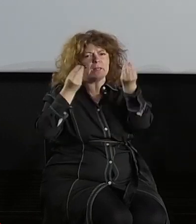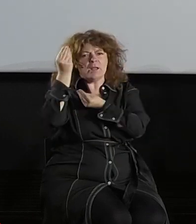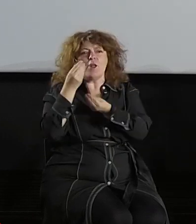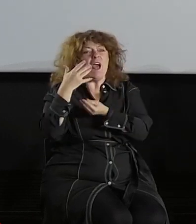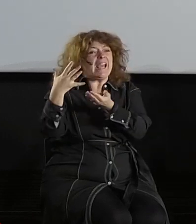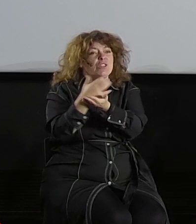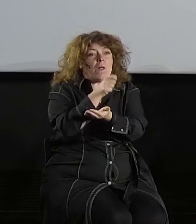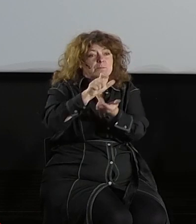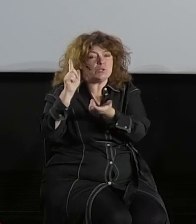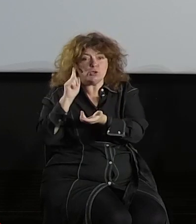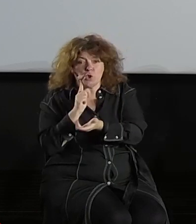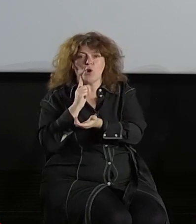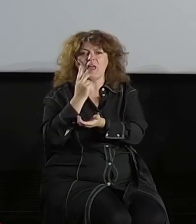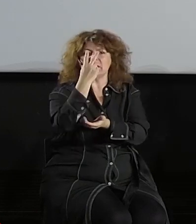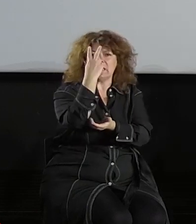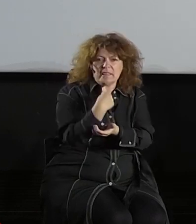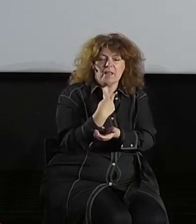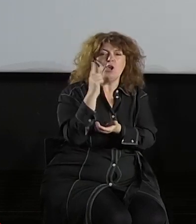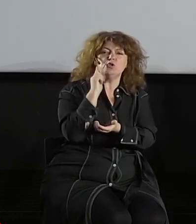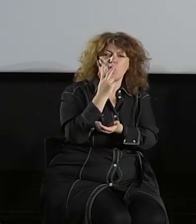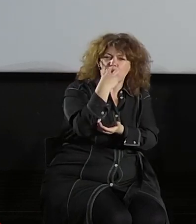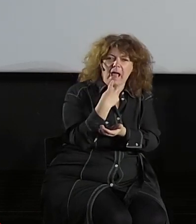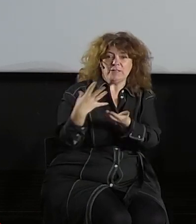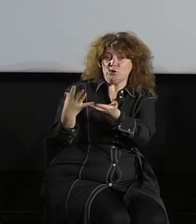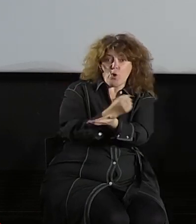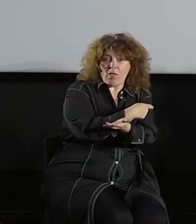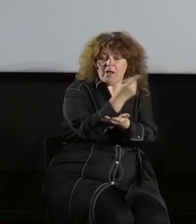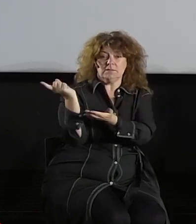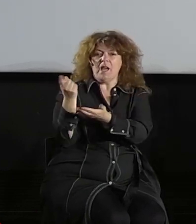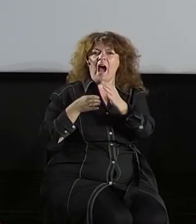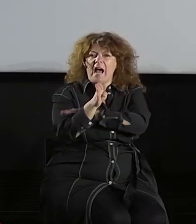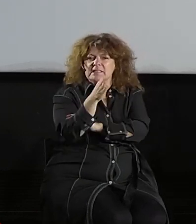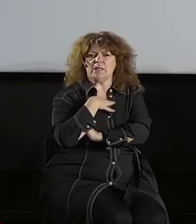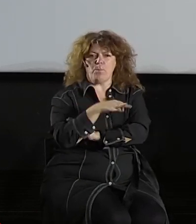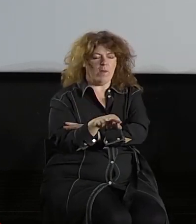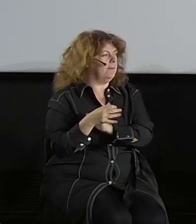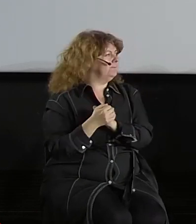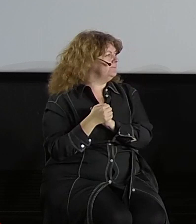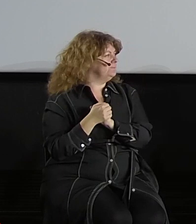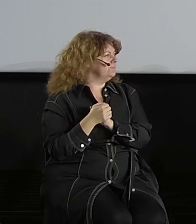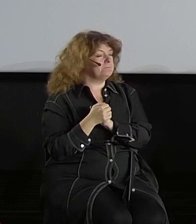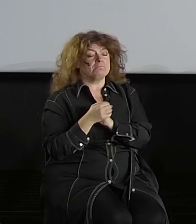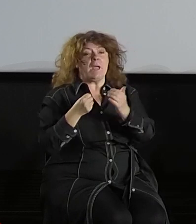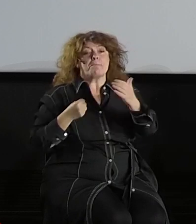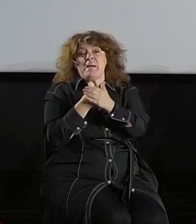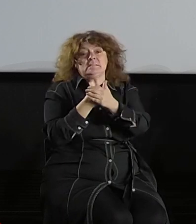sordas que las personas ciegas que las personas sordociegas puedan asistir en con la máxima accesibilidad posible